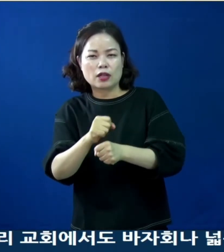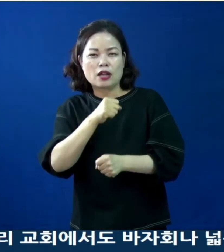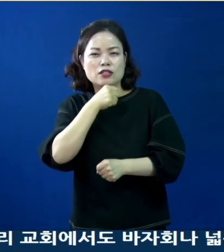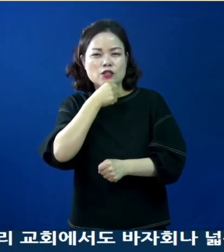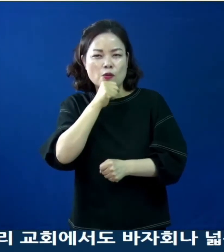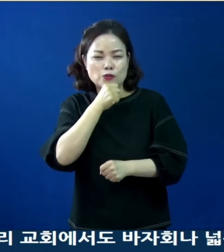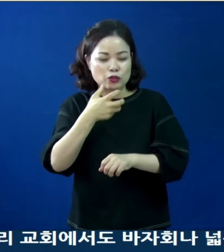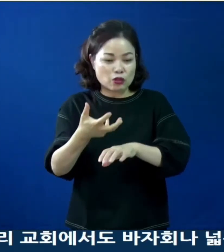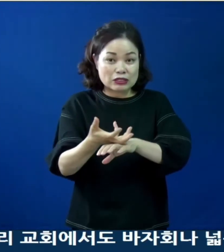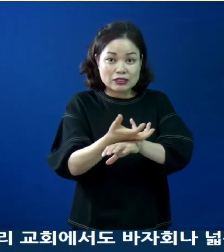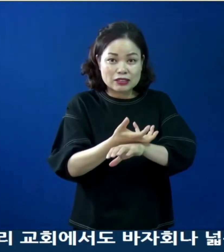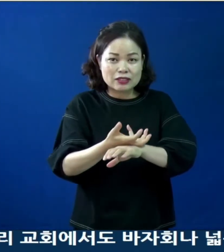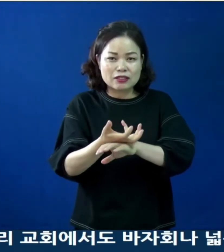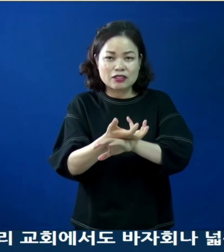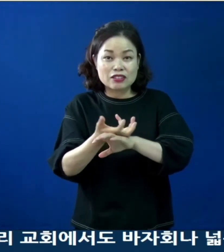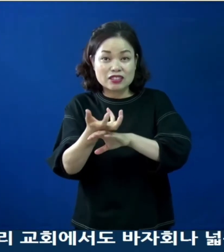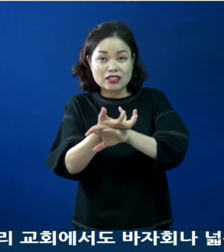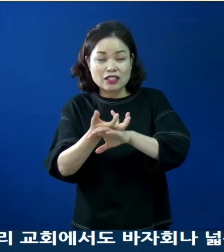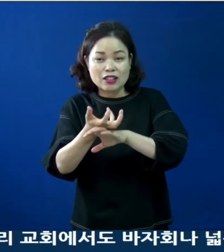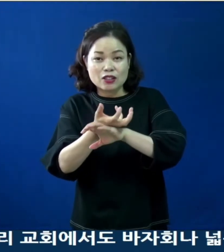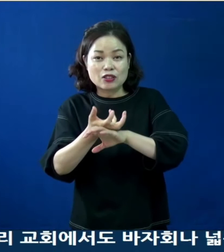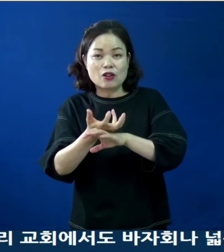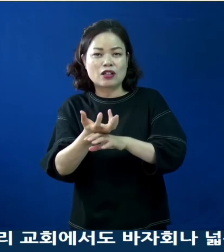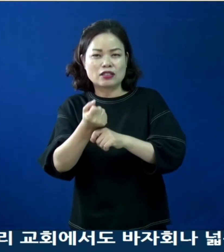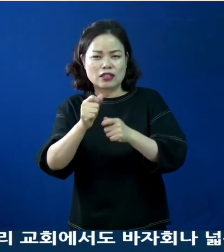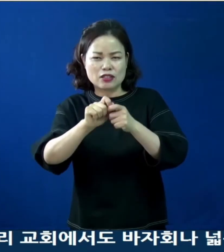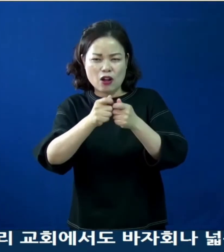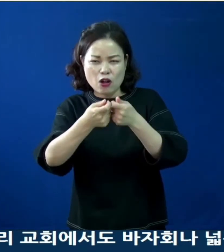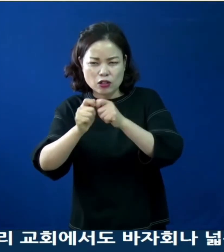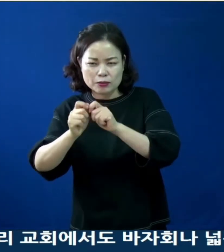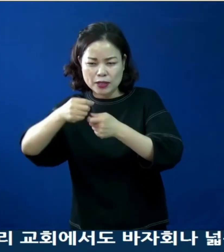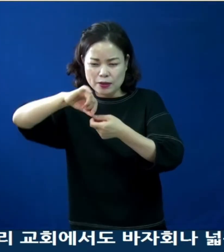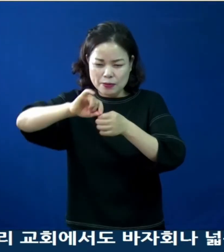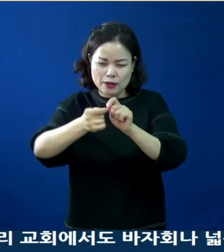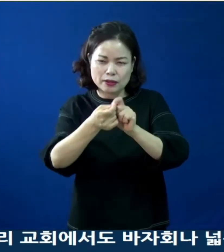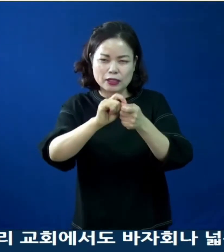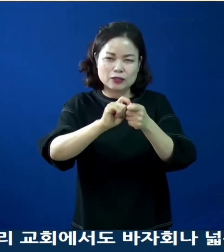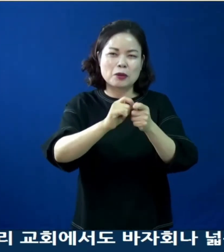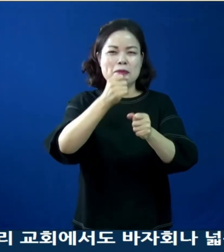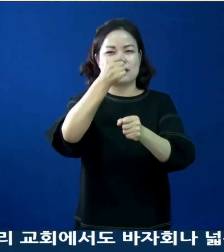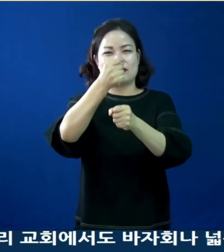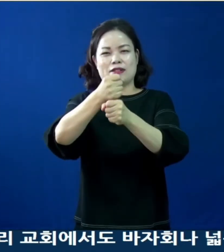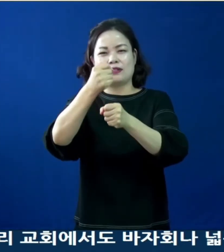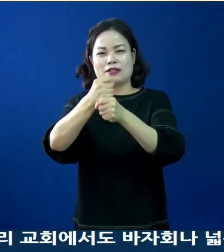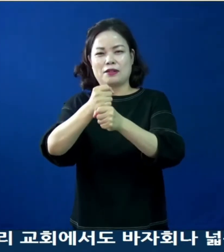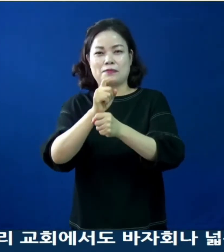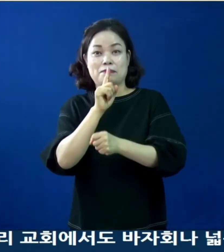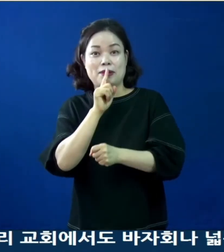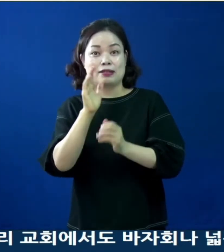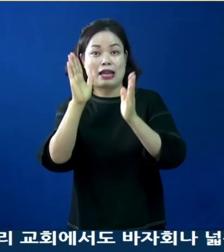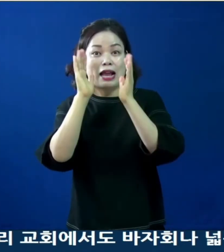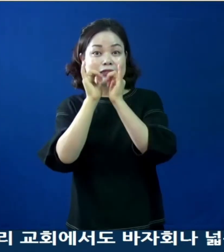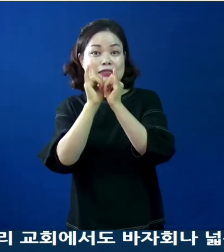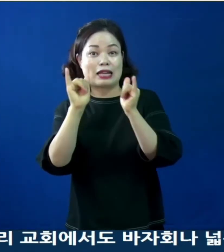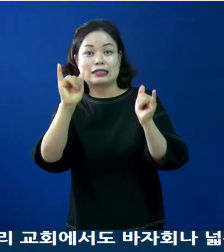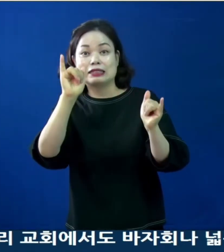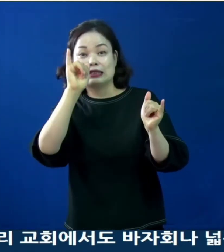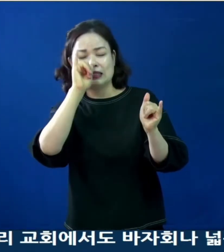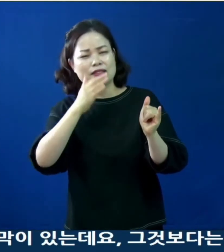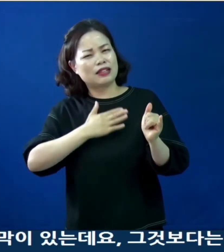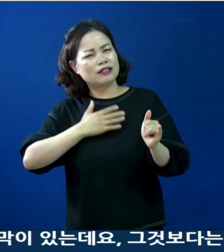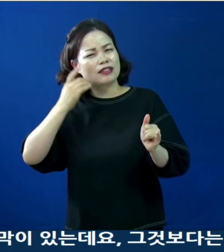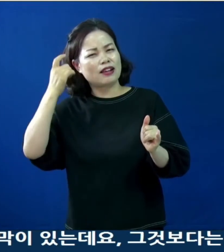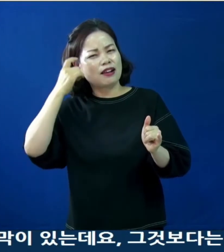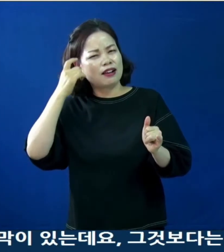염소털, 아주 고급 염소털을 여러 겹으로 꼬아서 만들었다 이렇게 막 주장하는 학자들이 있는데 제